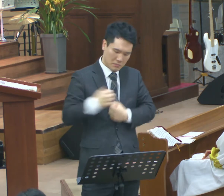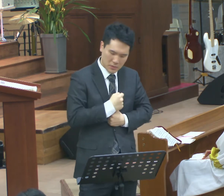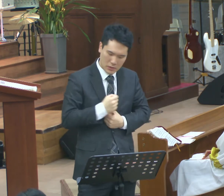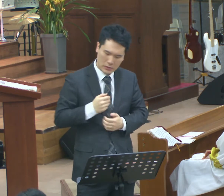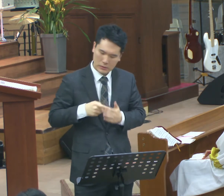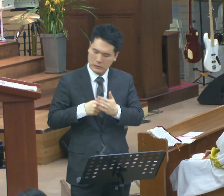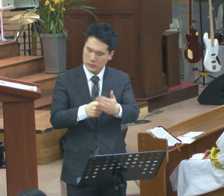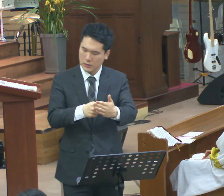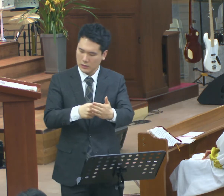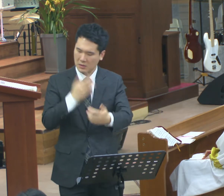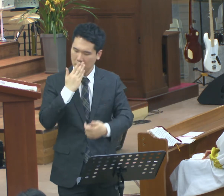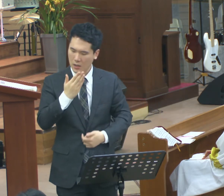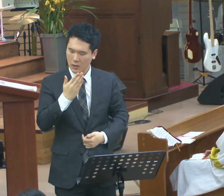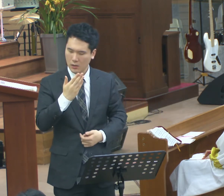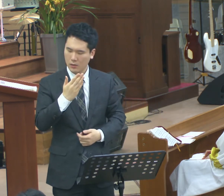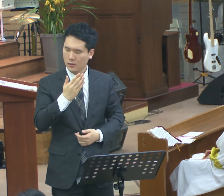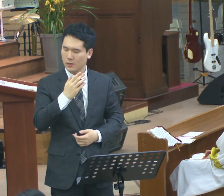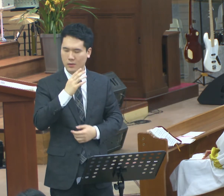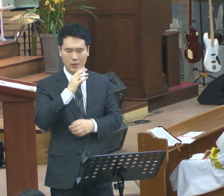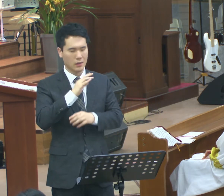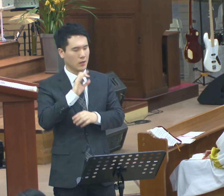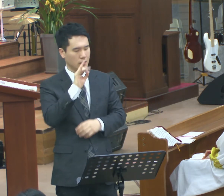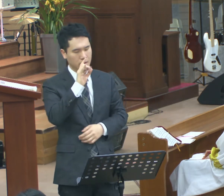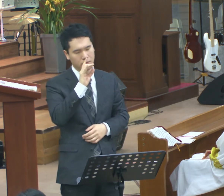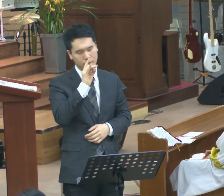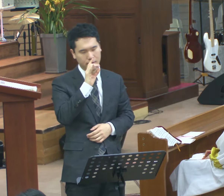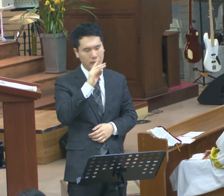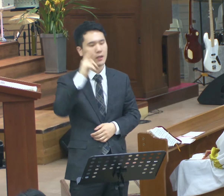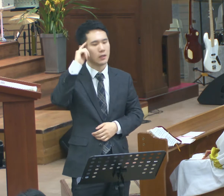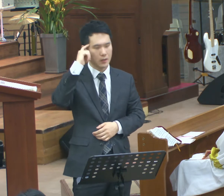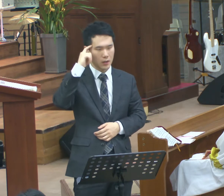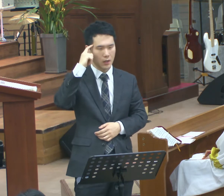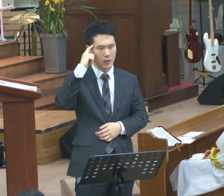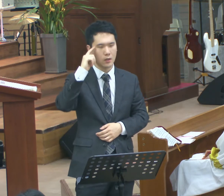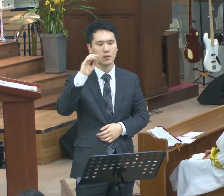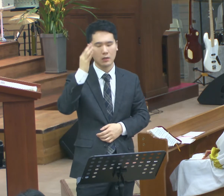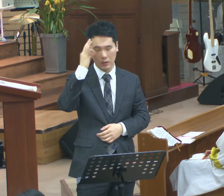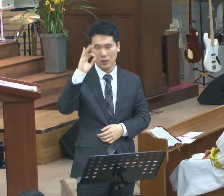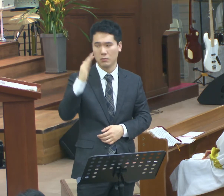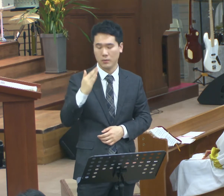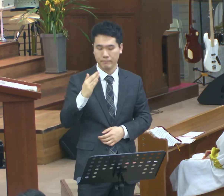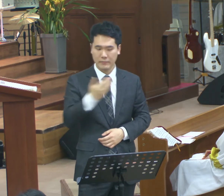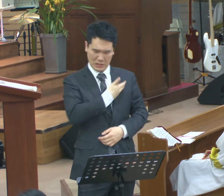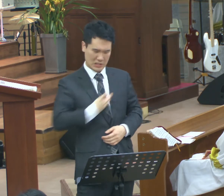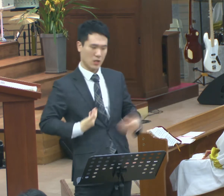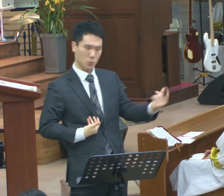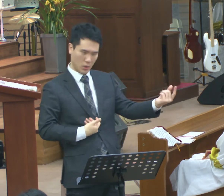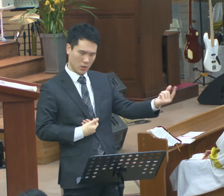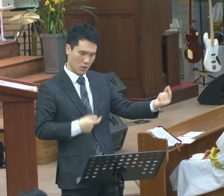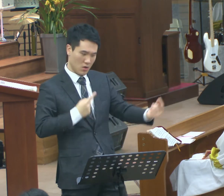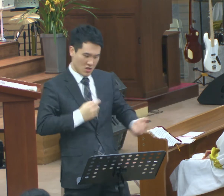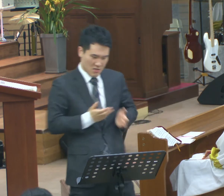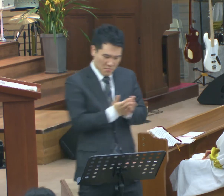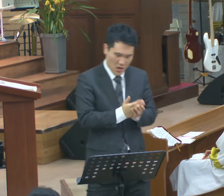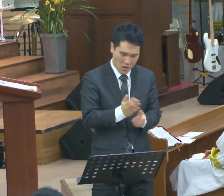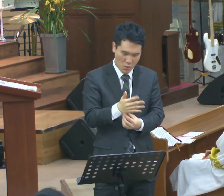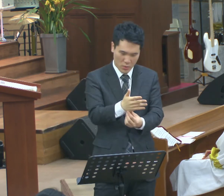제자들은 자신 있는 그 바다에서 자주 좌절하고 어려움을 겪죠. 중요한 것은 주님이